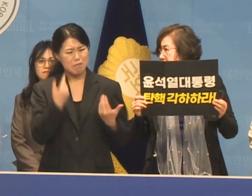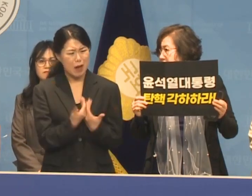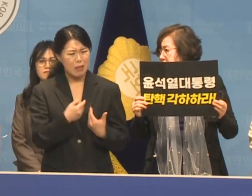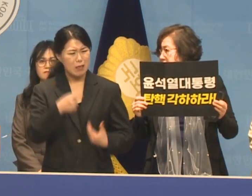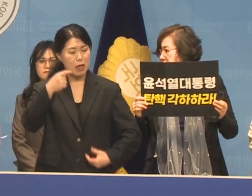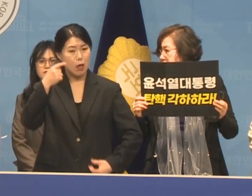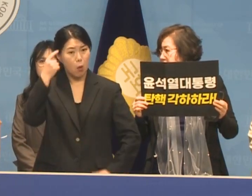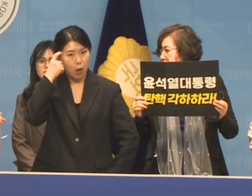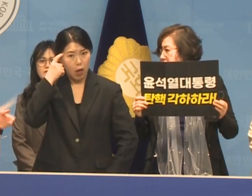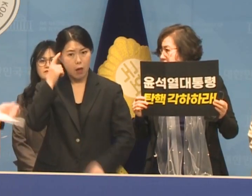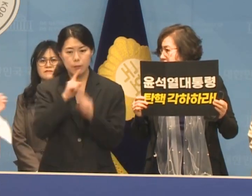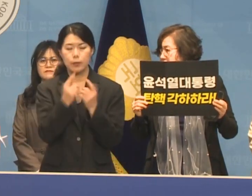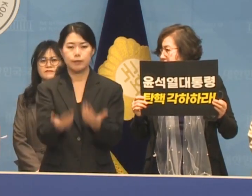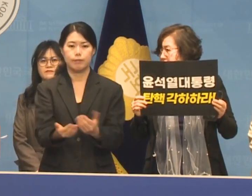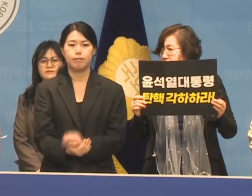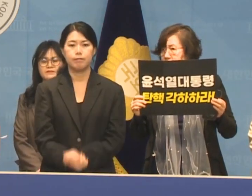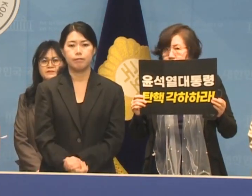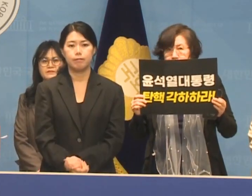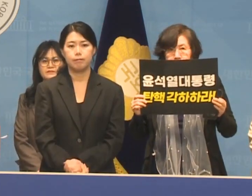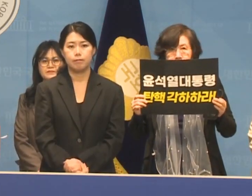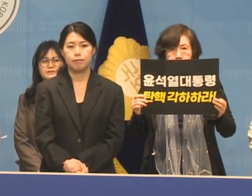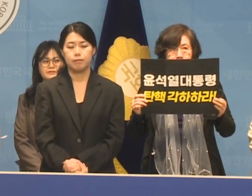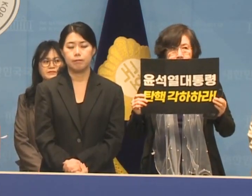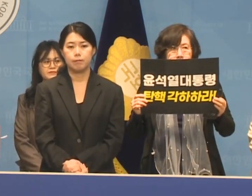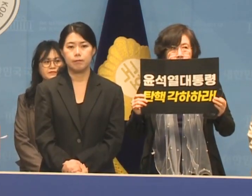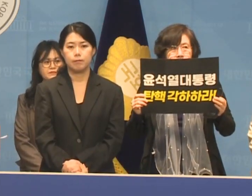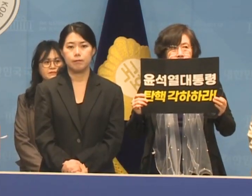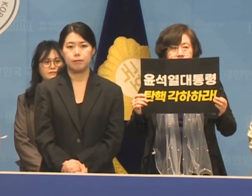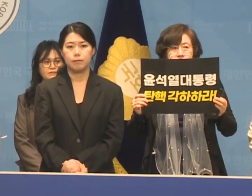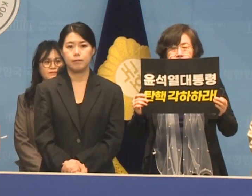정당인지 말씀해 올리겠습니다.